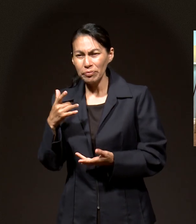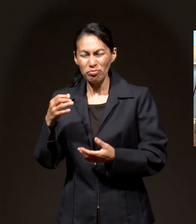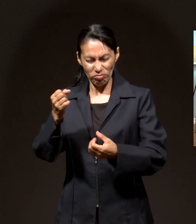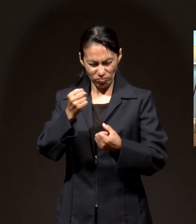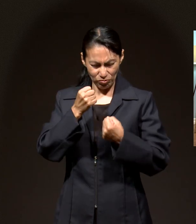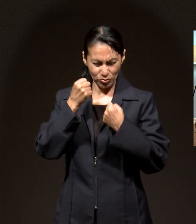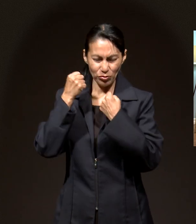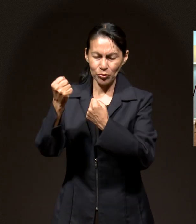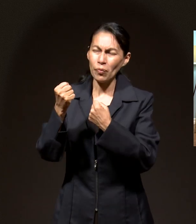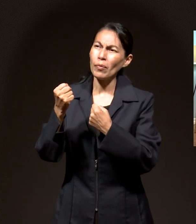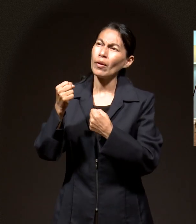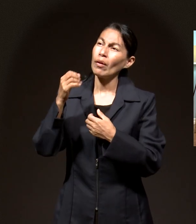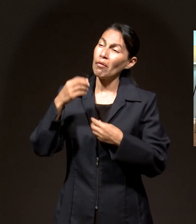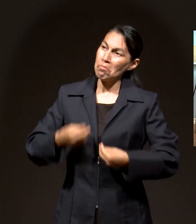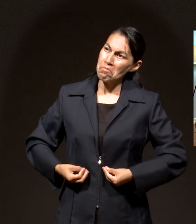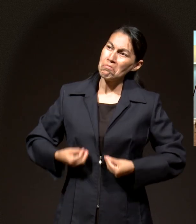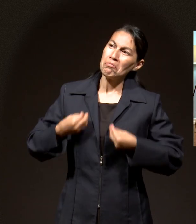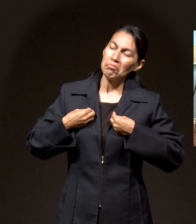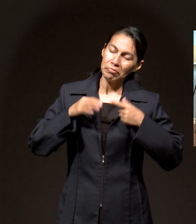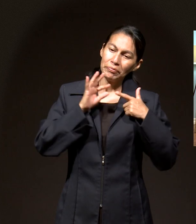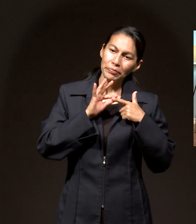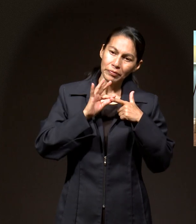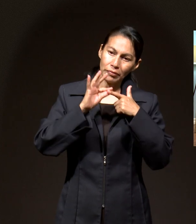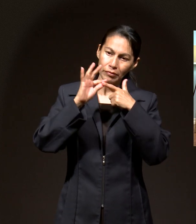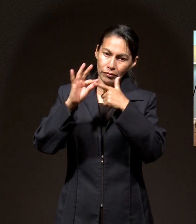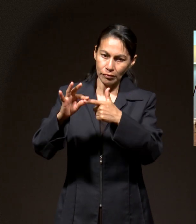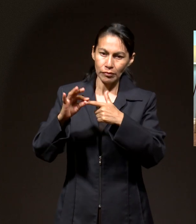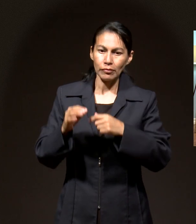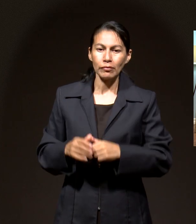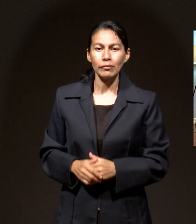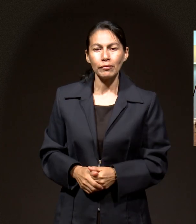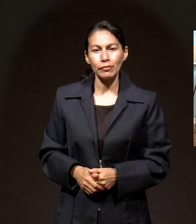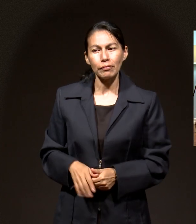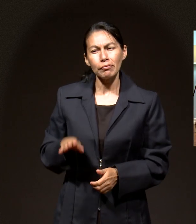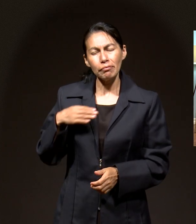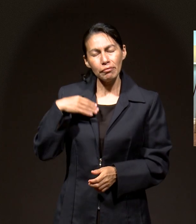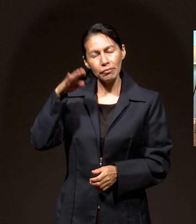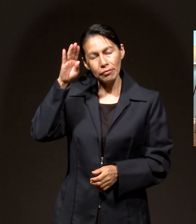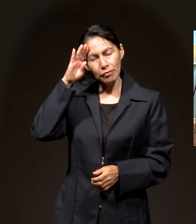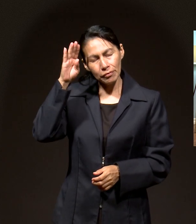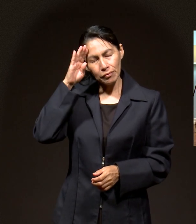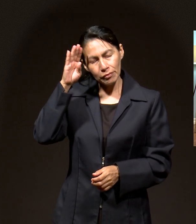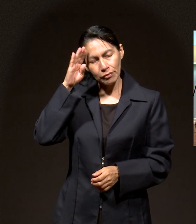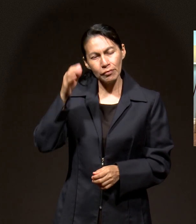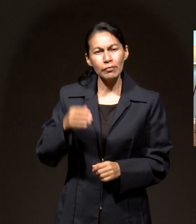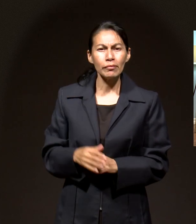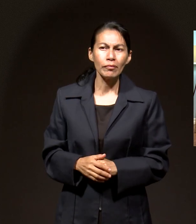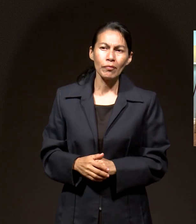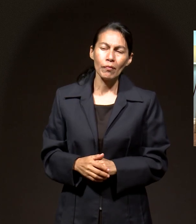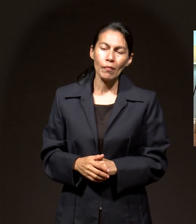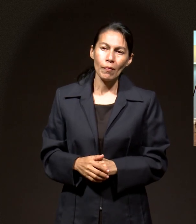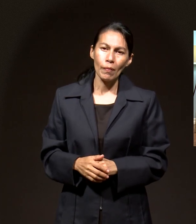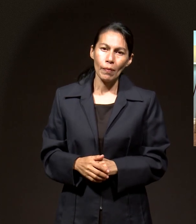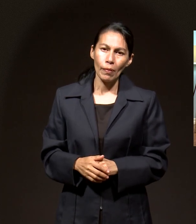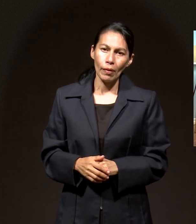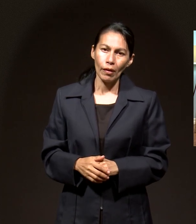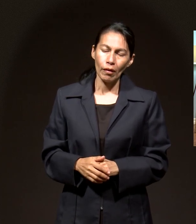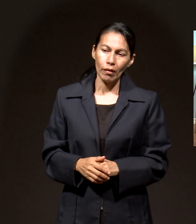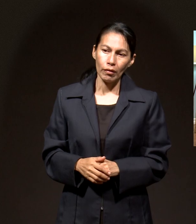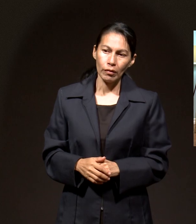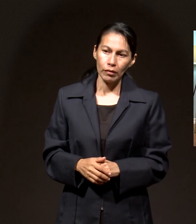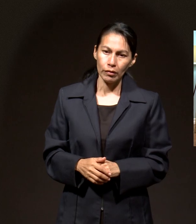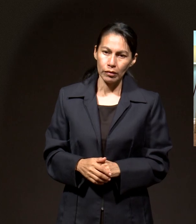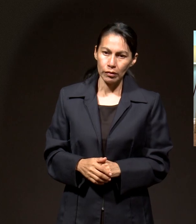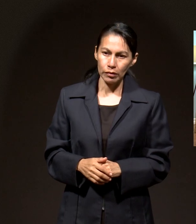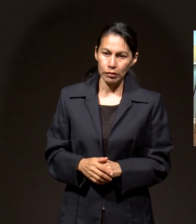Dios todopoderoso, guiando tu vida. Así es. Y supongo yo ya en el transcurso